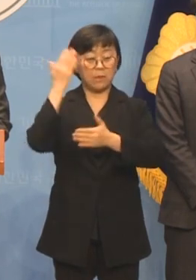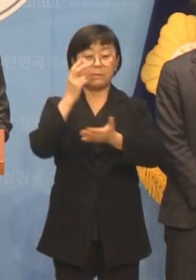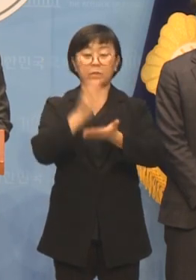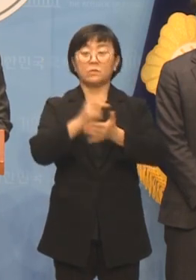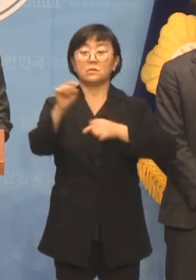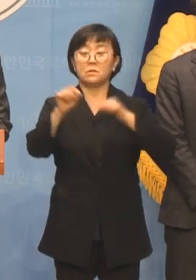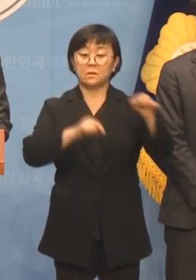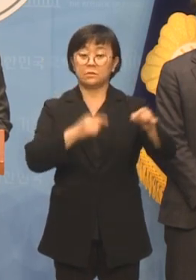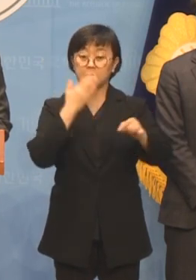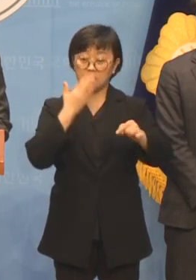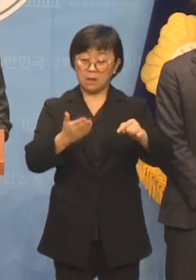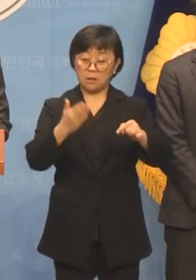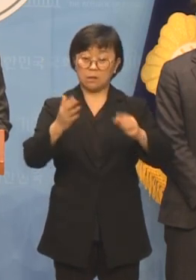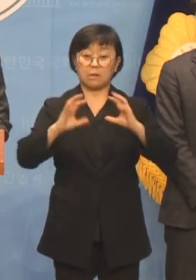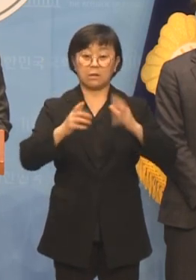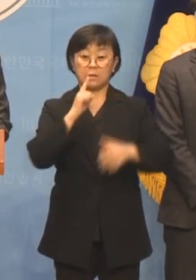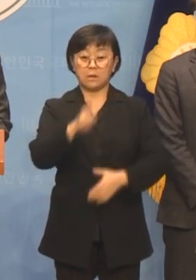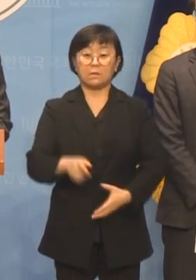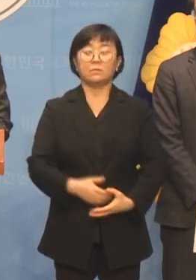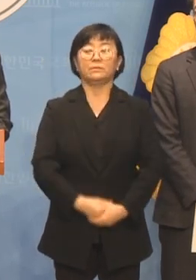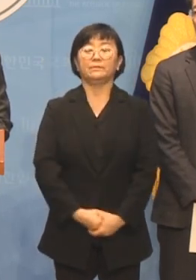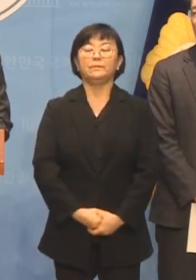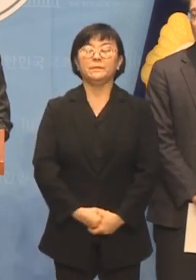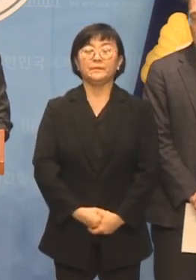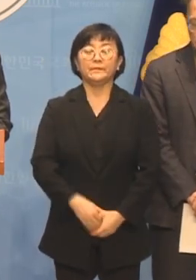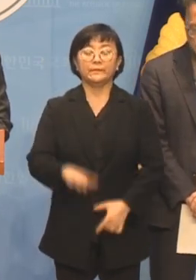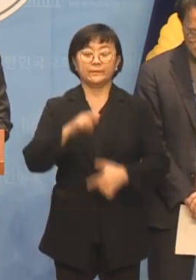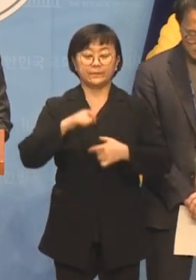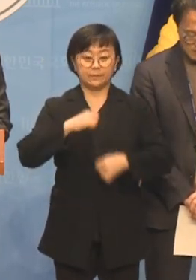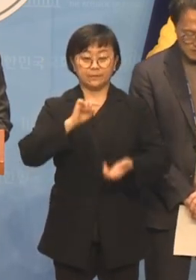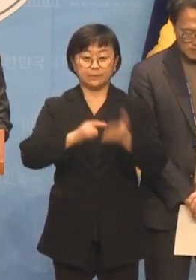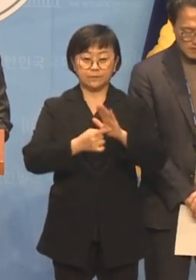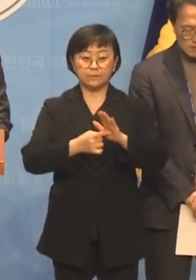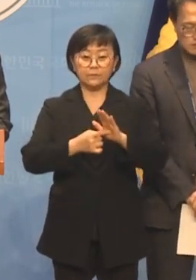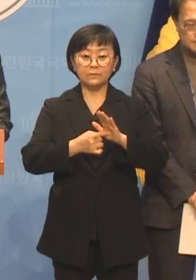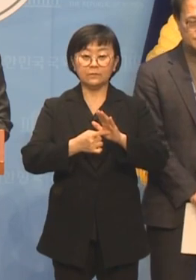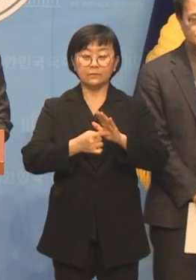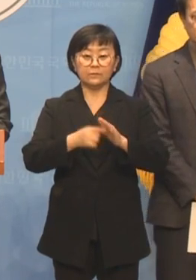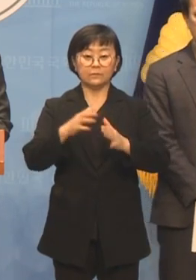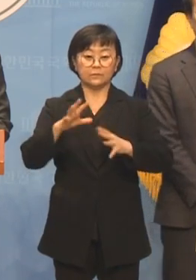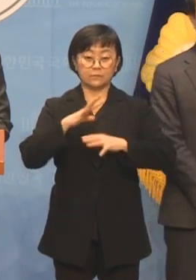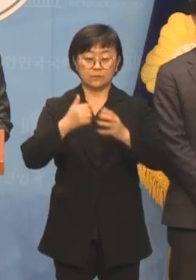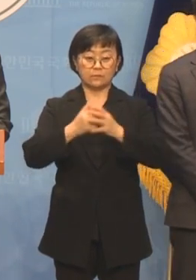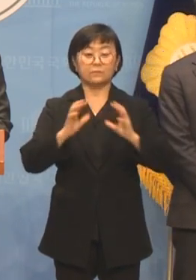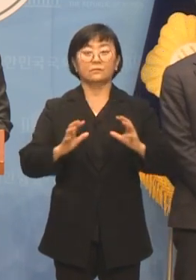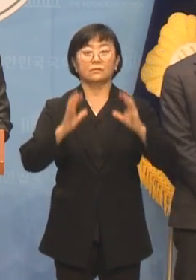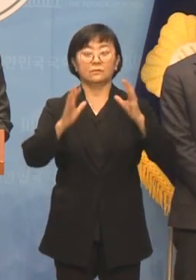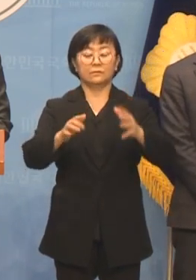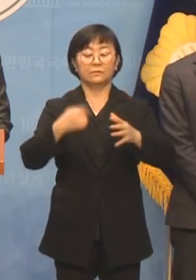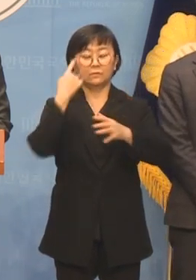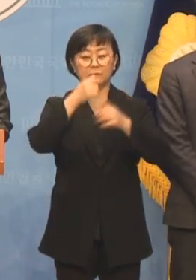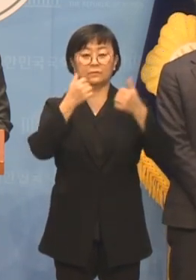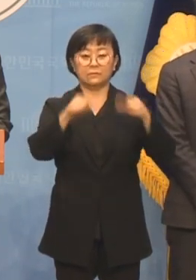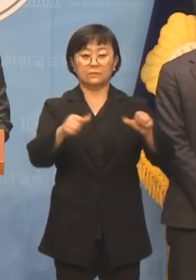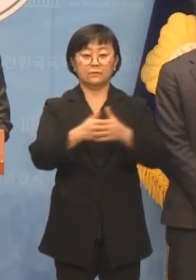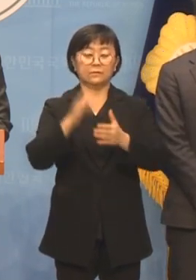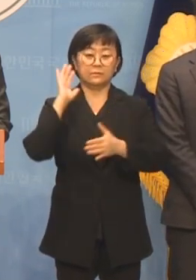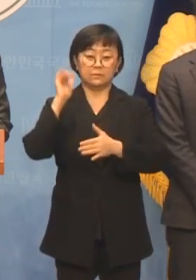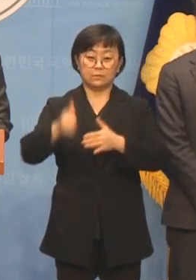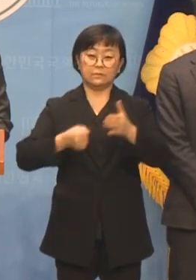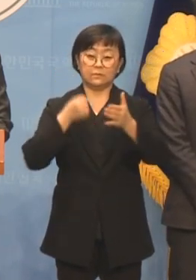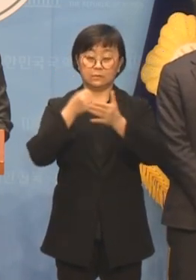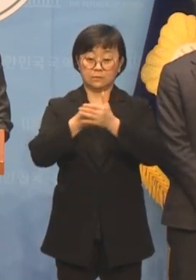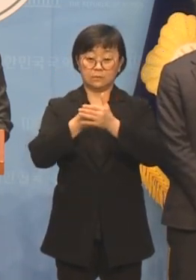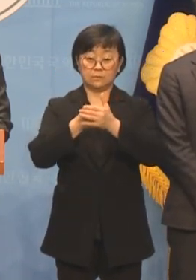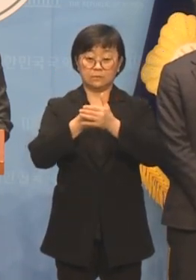통하는 나라라고 생각하겠습니까? 진실이 드러나는 것이 두려워서 국가적 망신을 택하는 대통령의